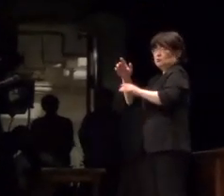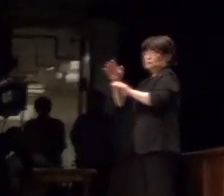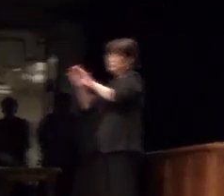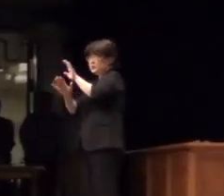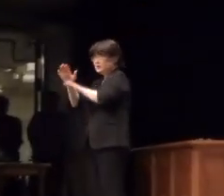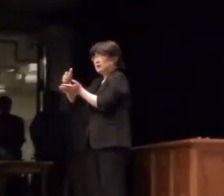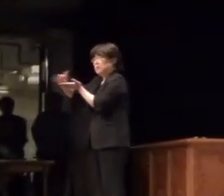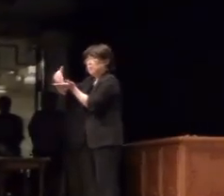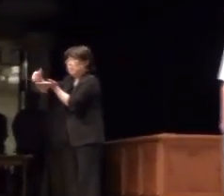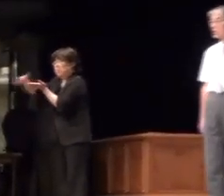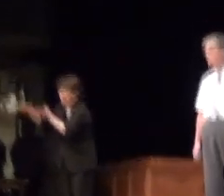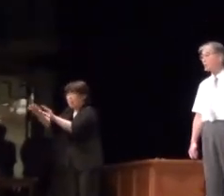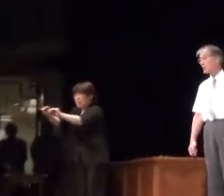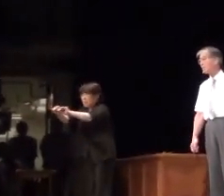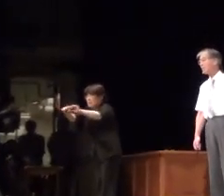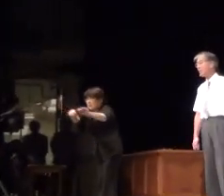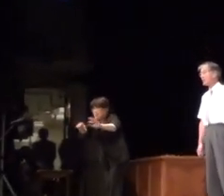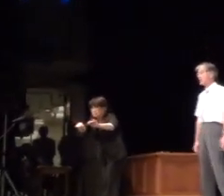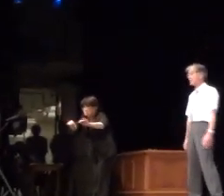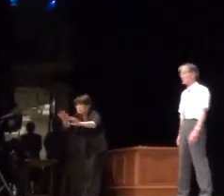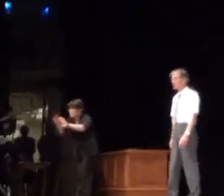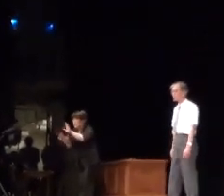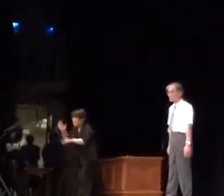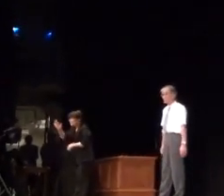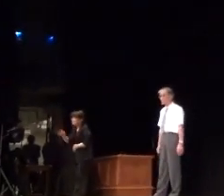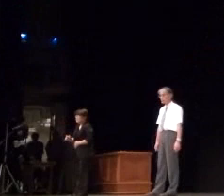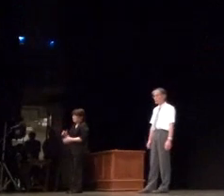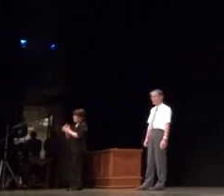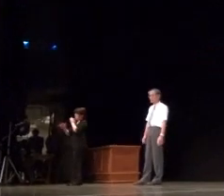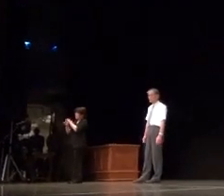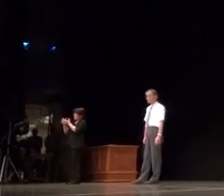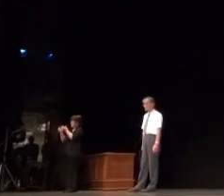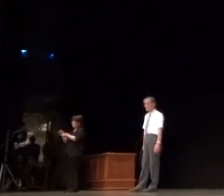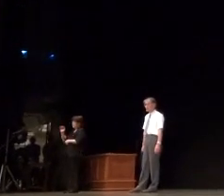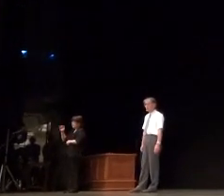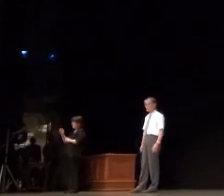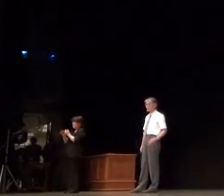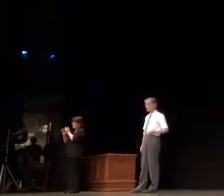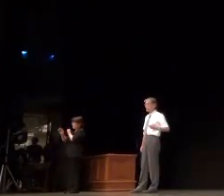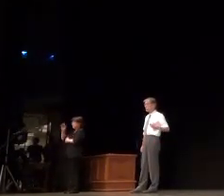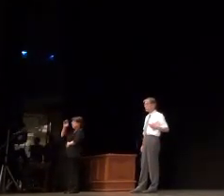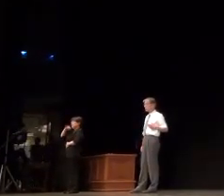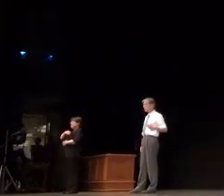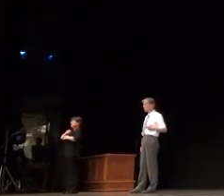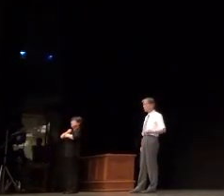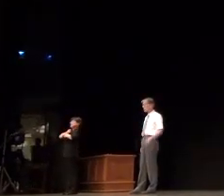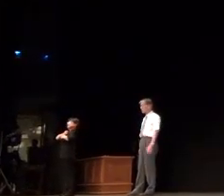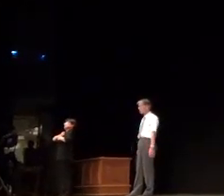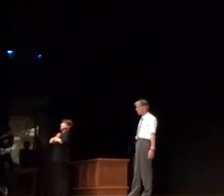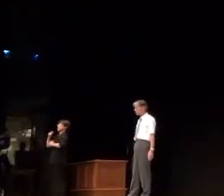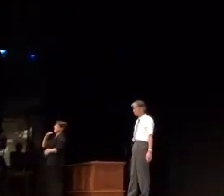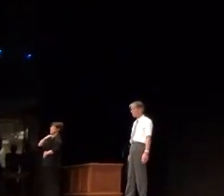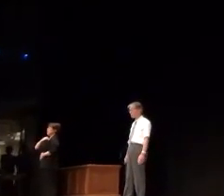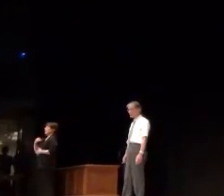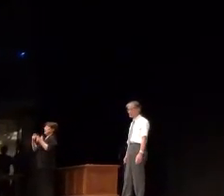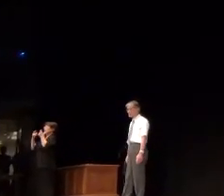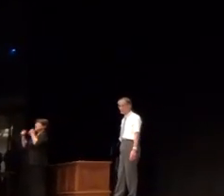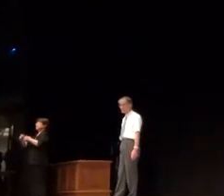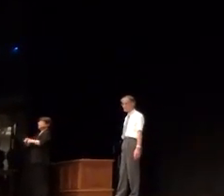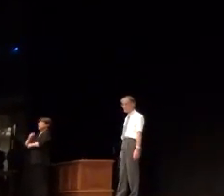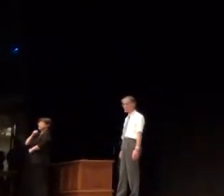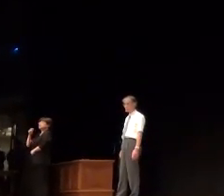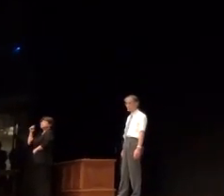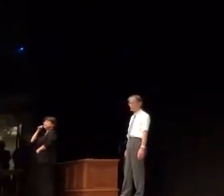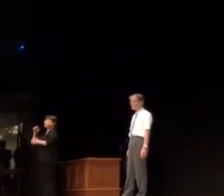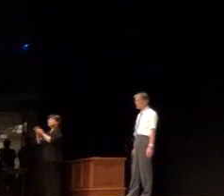一応は終わったけれども、その後でいや悪かったのは軍部だと、俺たちはちゃんとしたことを聞かされなかったからこうな